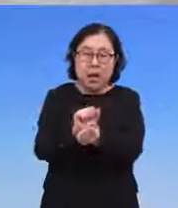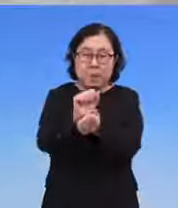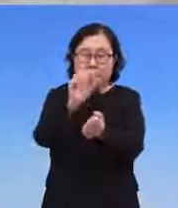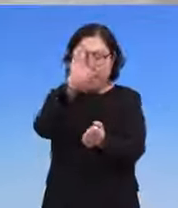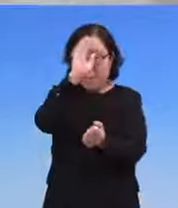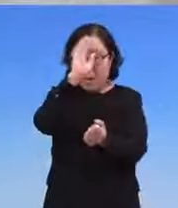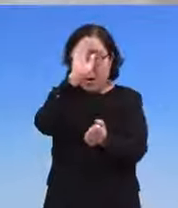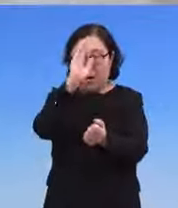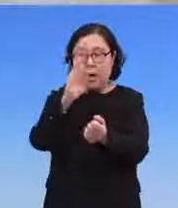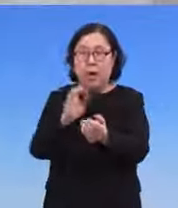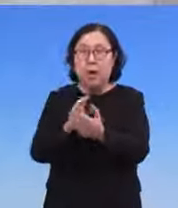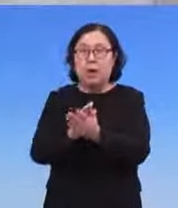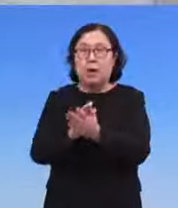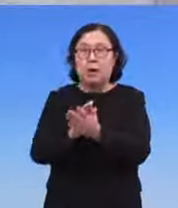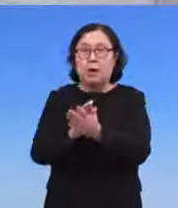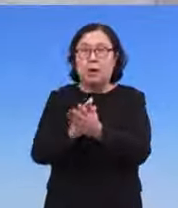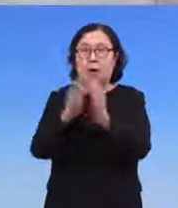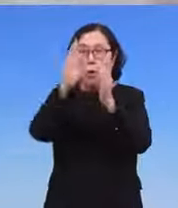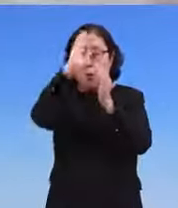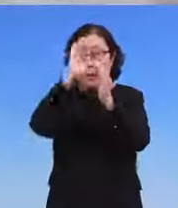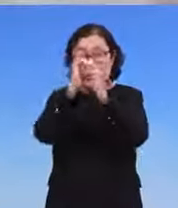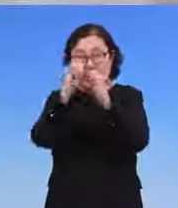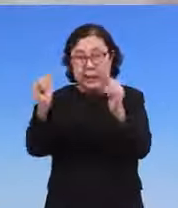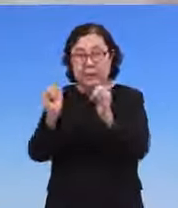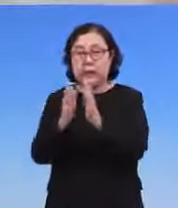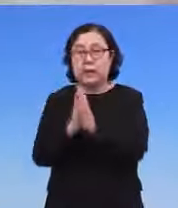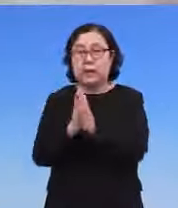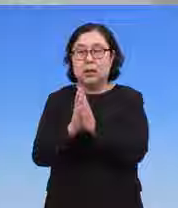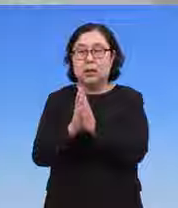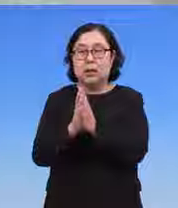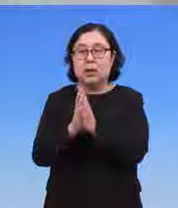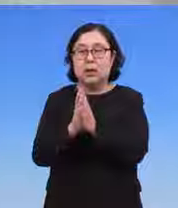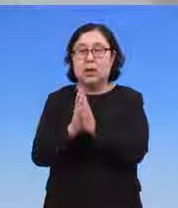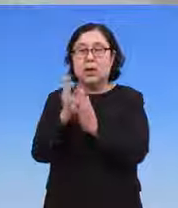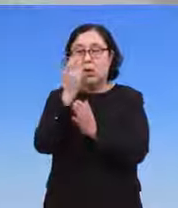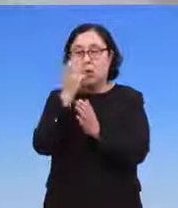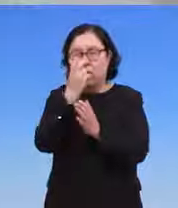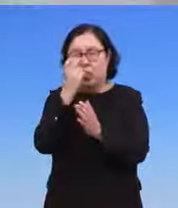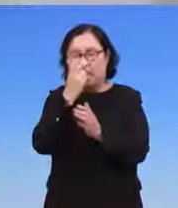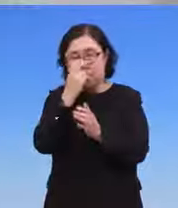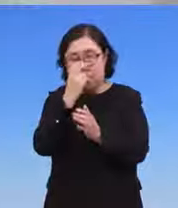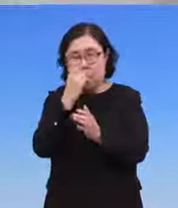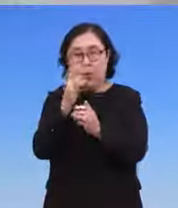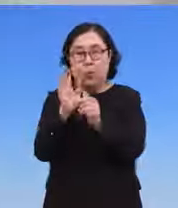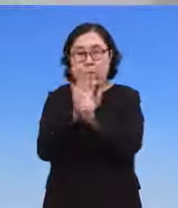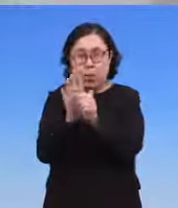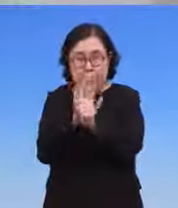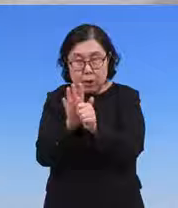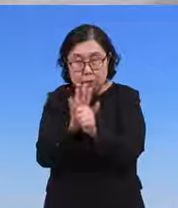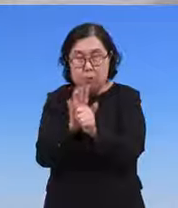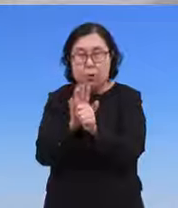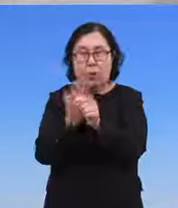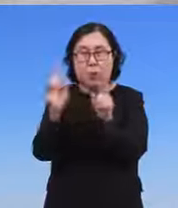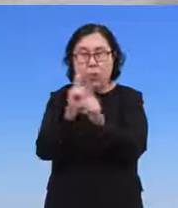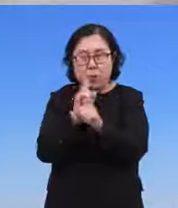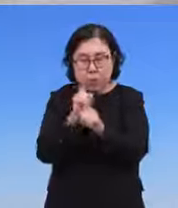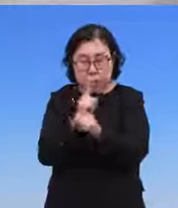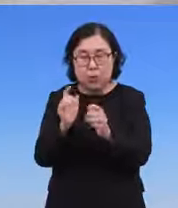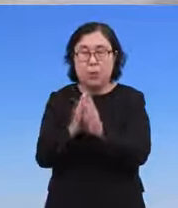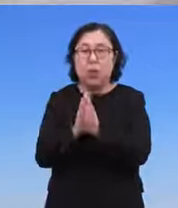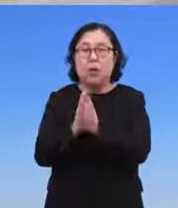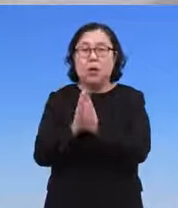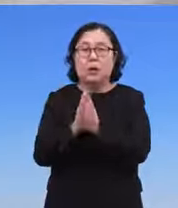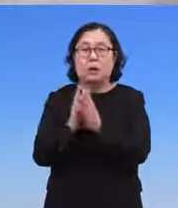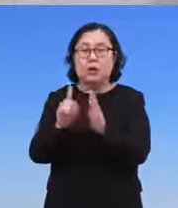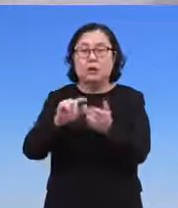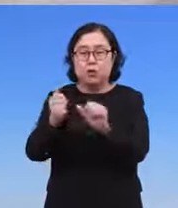전염병을 옮기는 감염이 된 사람들을 치료하고 돌보고, 그렇게 하다가 그들이 죽으면 시신을 잘 매장시켜주고